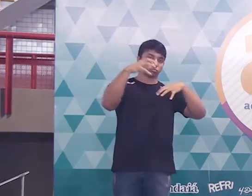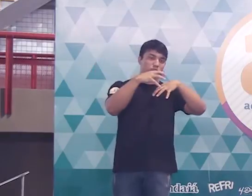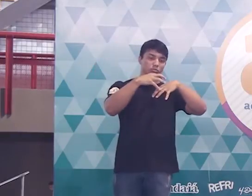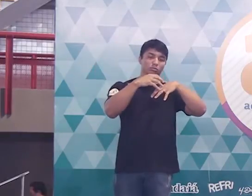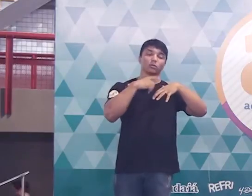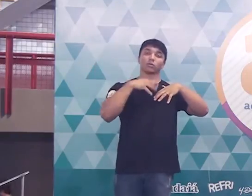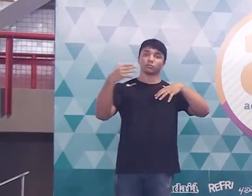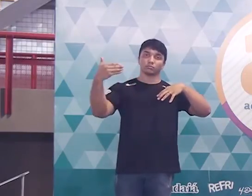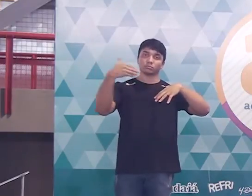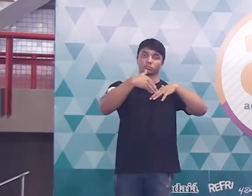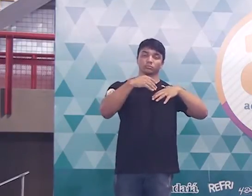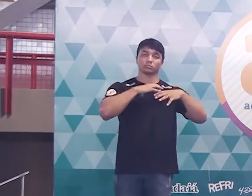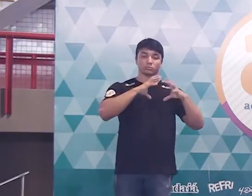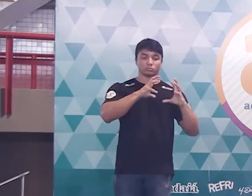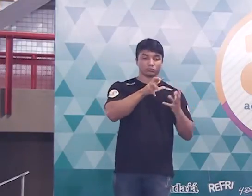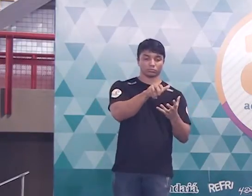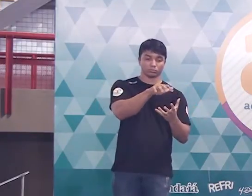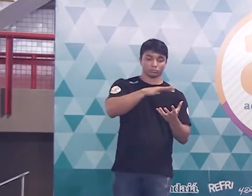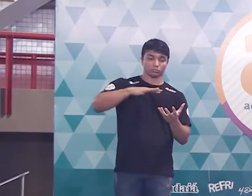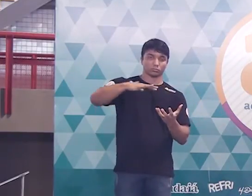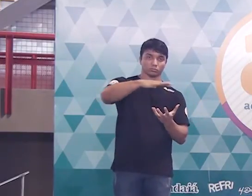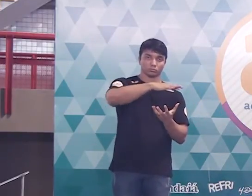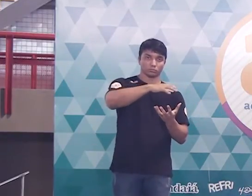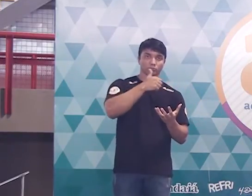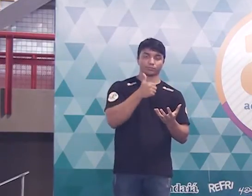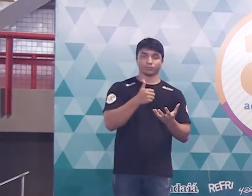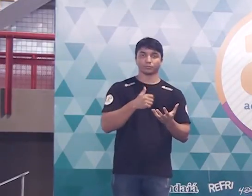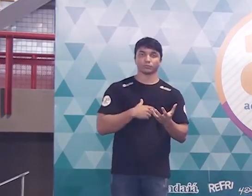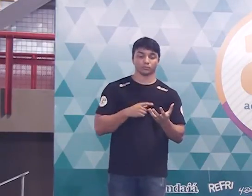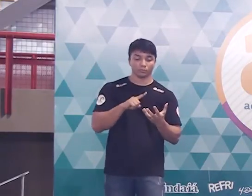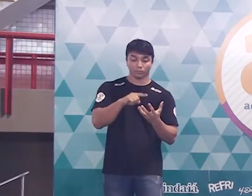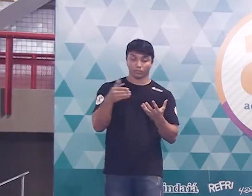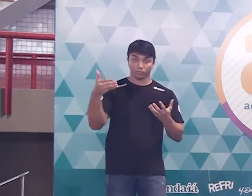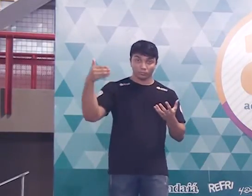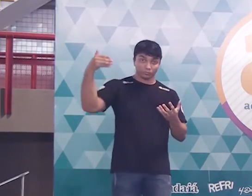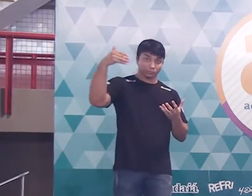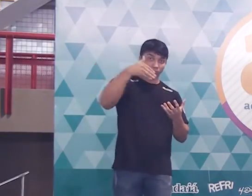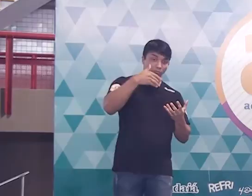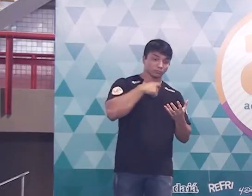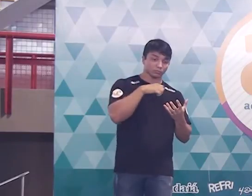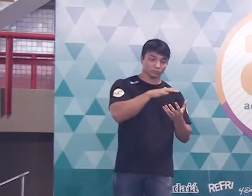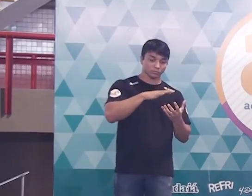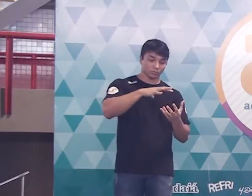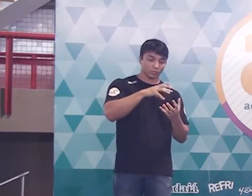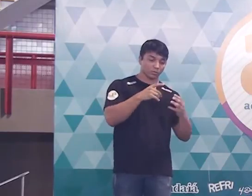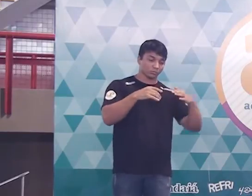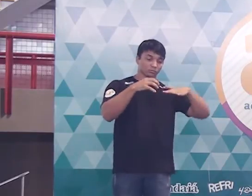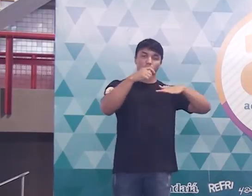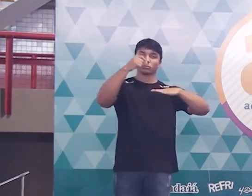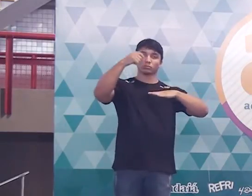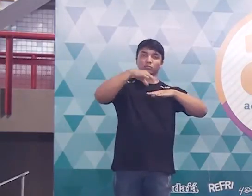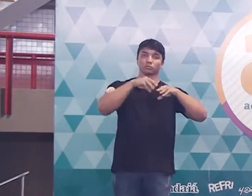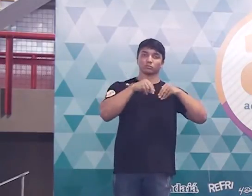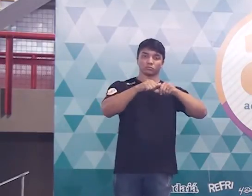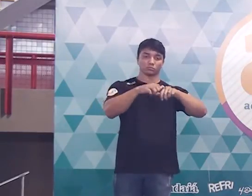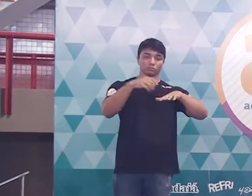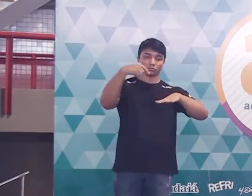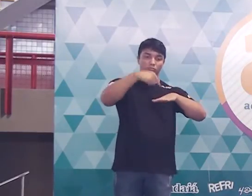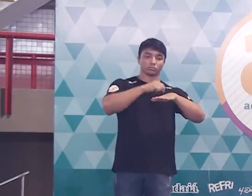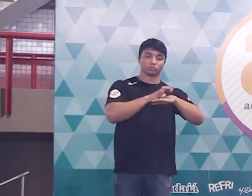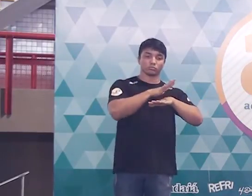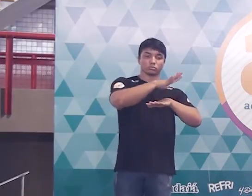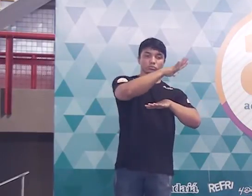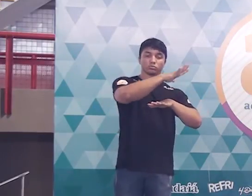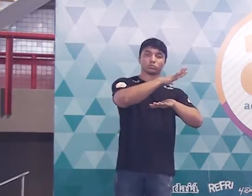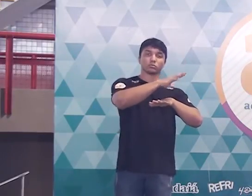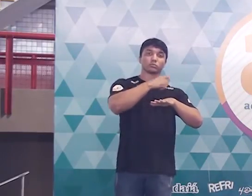ela penetra na nossa atmosfera, certo? Quando ela bate na região do Sol, ela irradia.